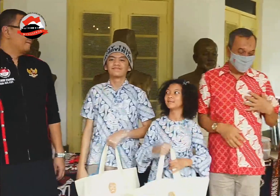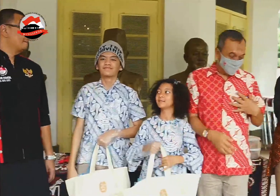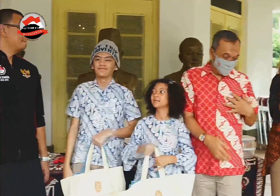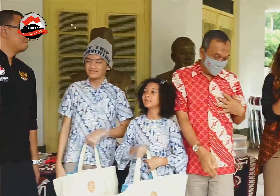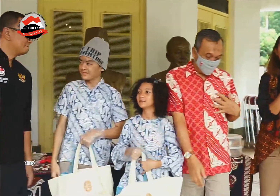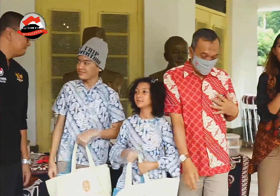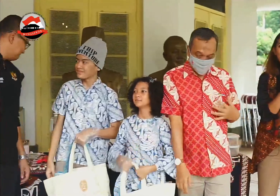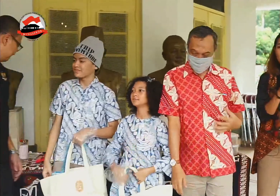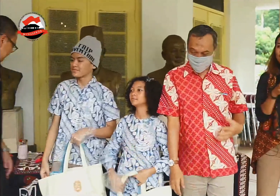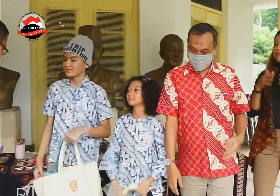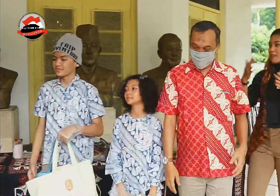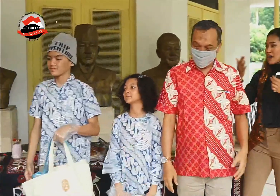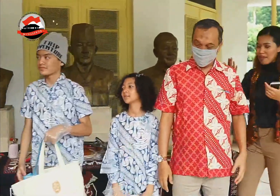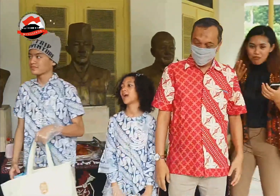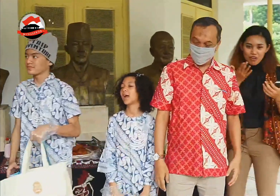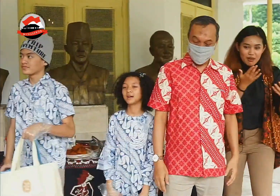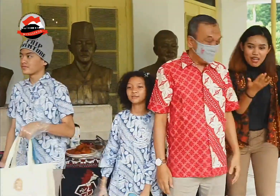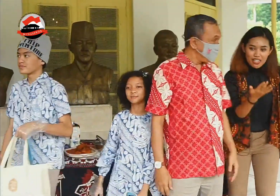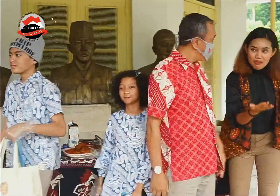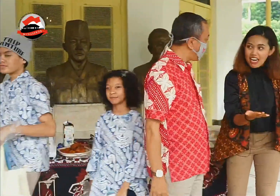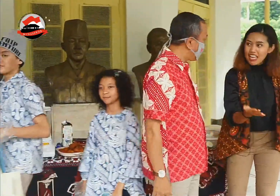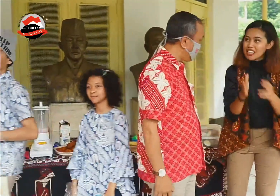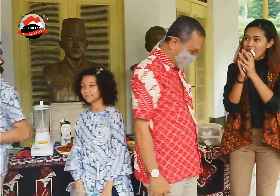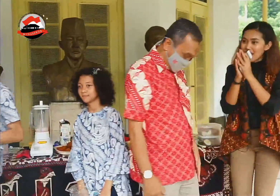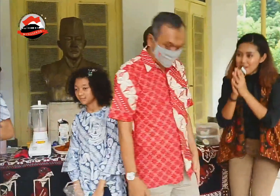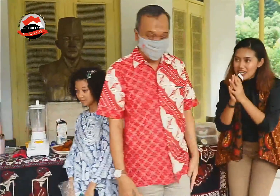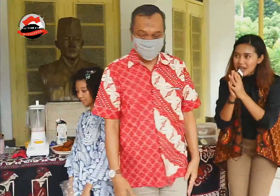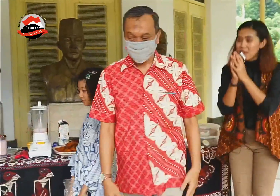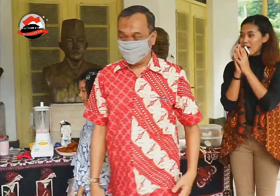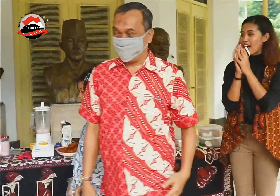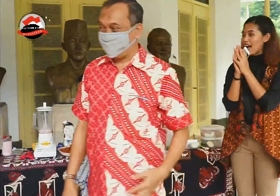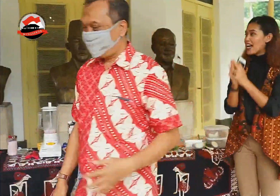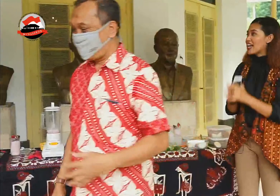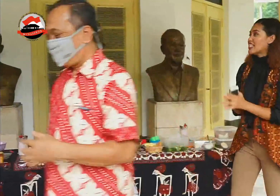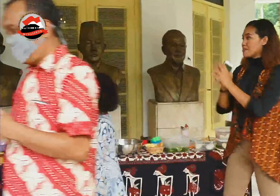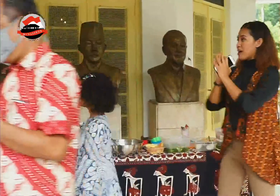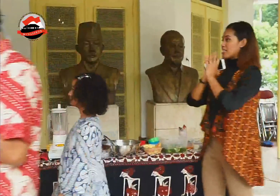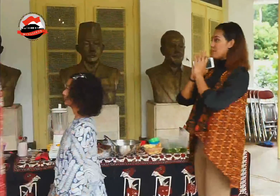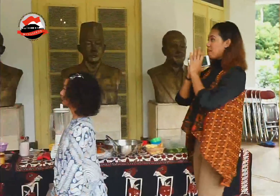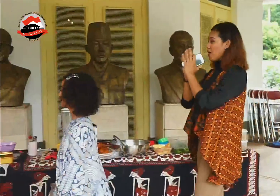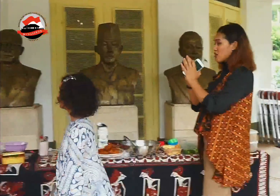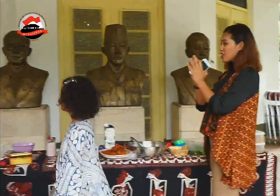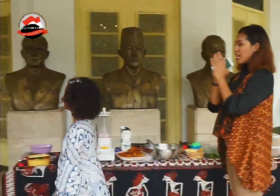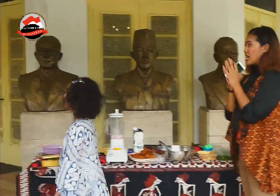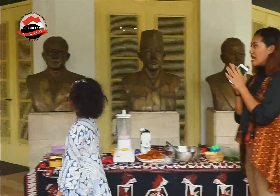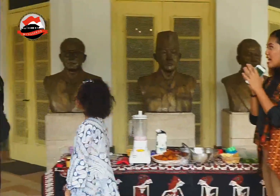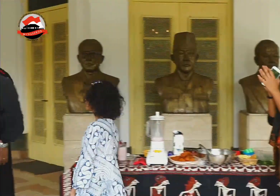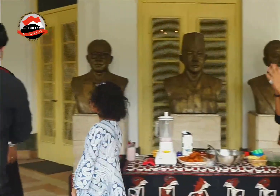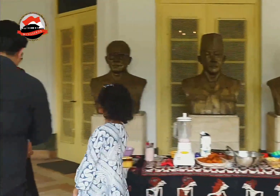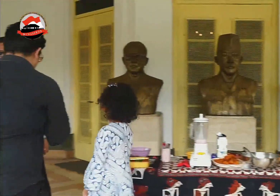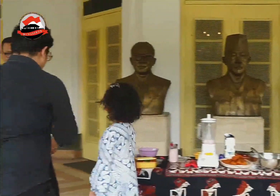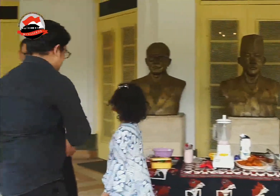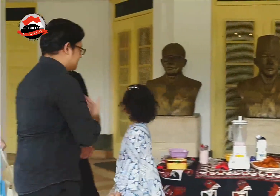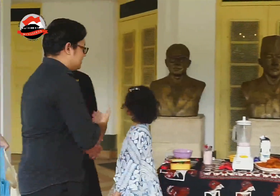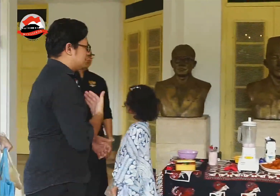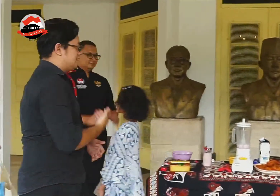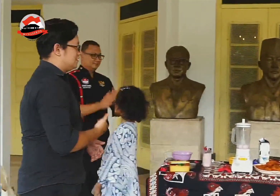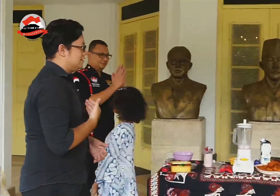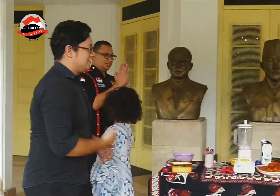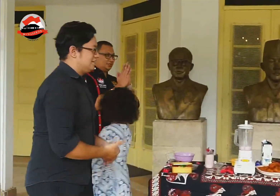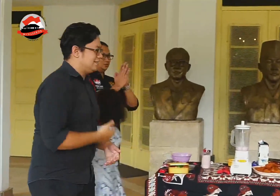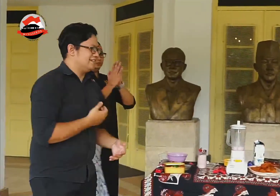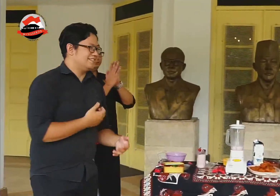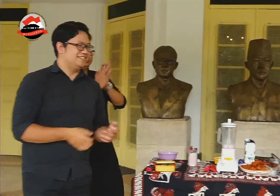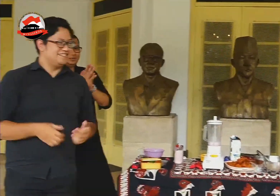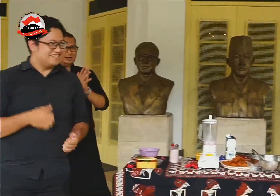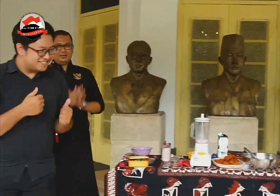buat adik-adik semua yang di rumah, Bapak Kepala boleh kembali lagi. Terima kasih banyak Bapak. Terima kasih Paul dan Nada, Chef Hendry terima kasih.